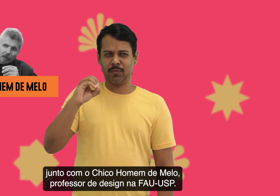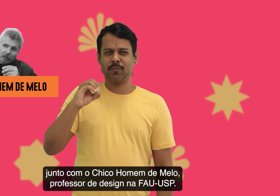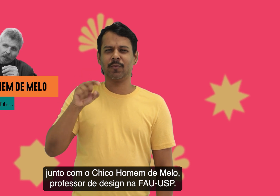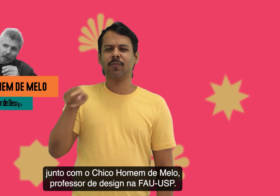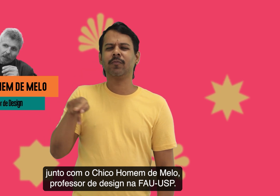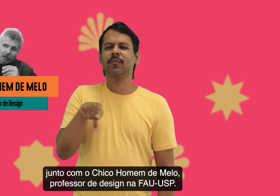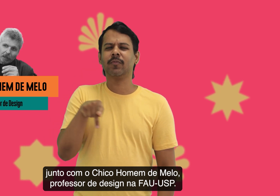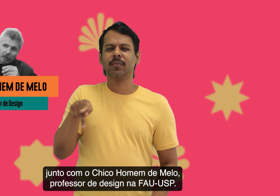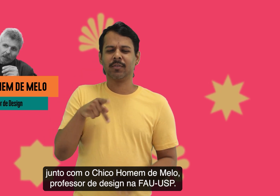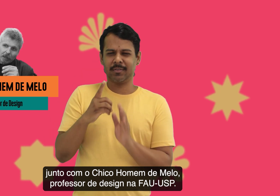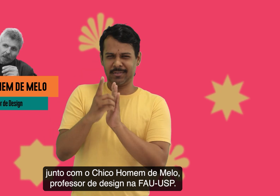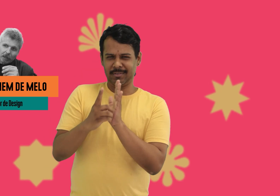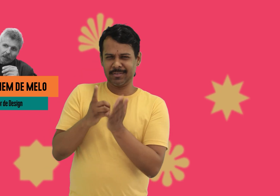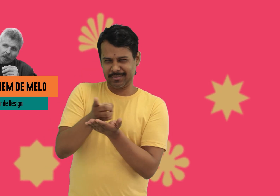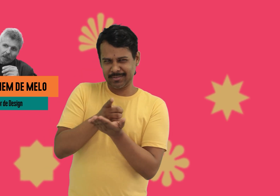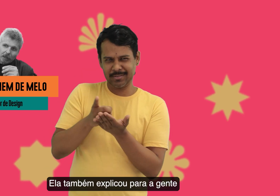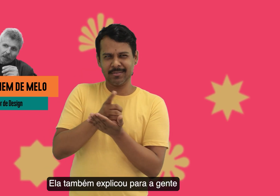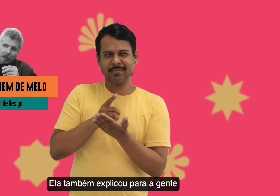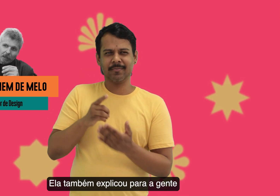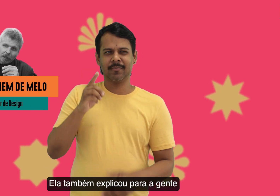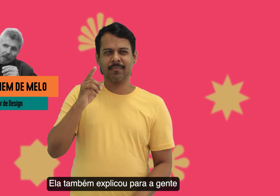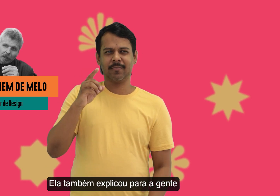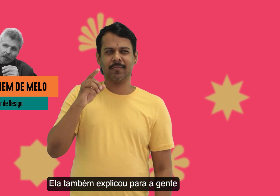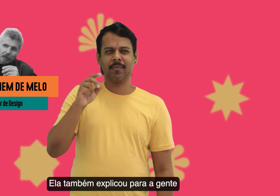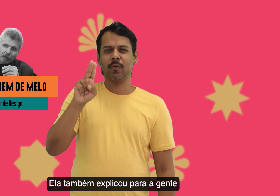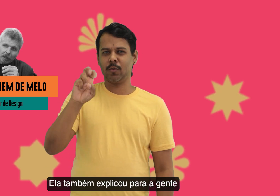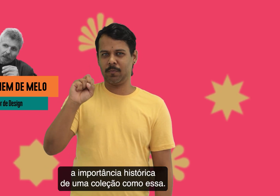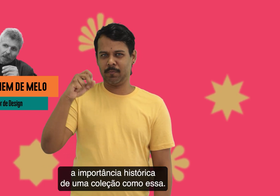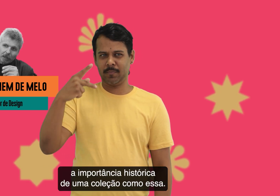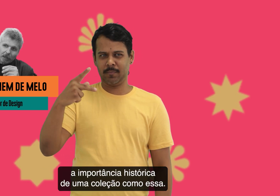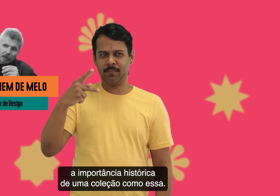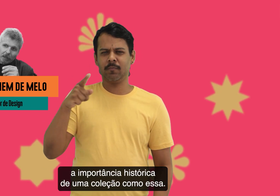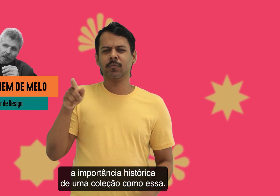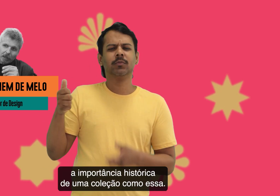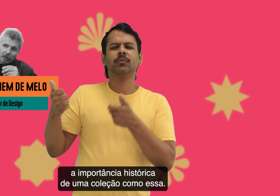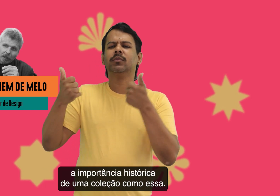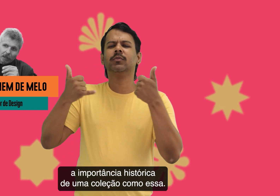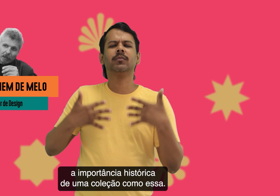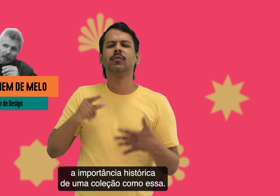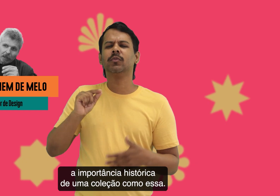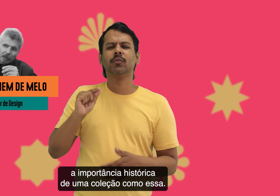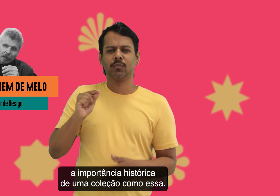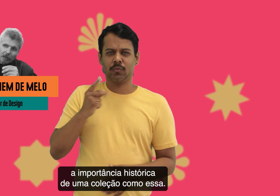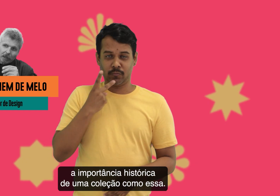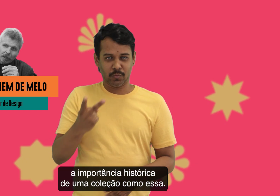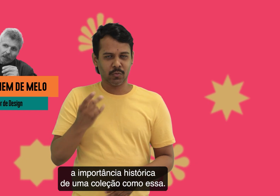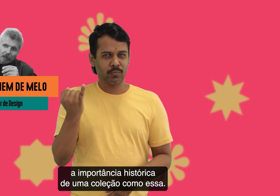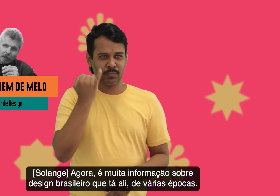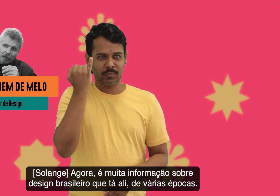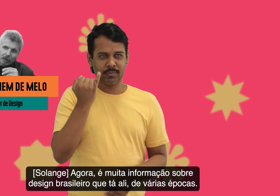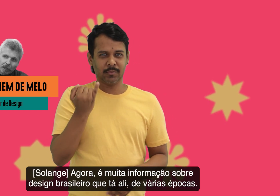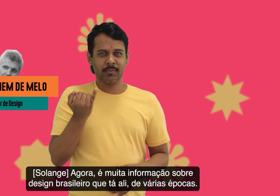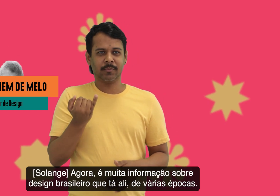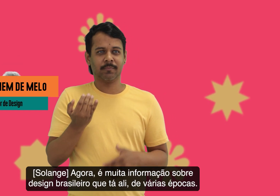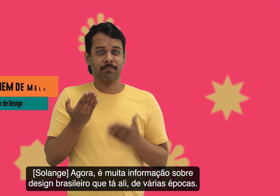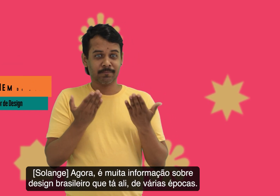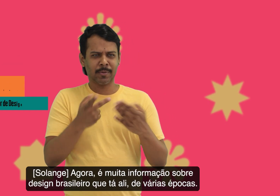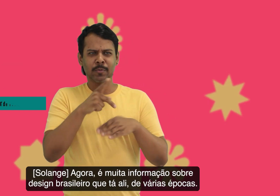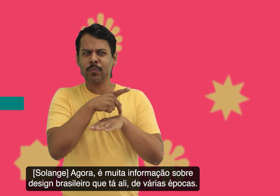de design na FAUSP. Ela também explicou pra gente a importância histórica de uma coleção como essa. Agora, é muita